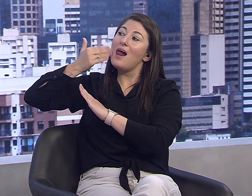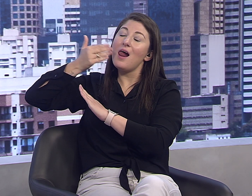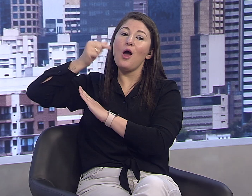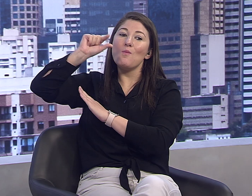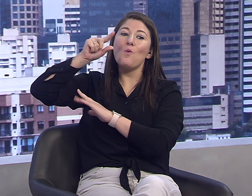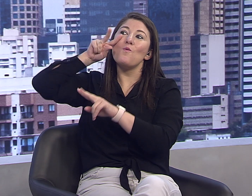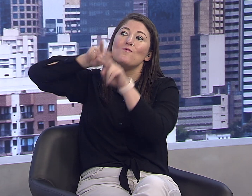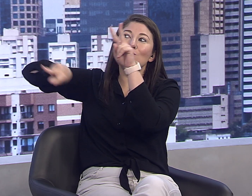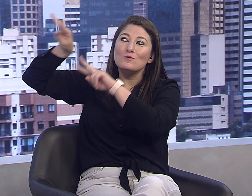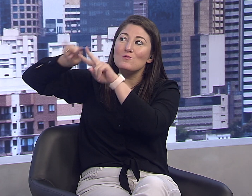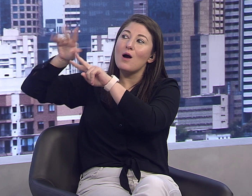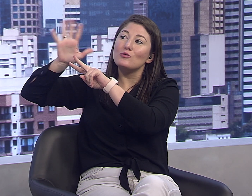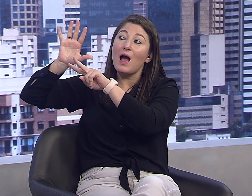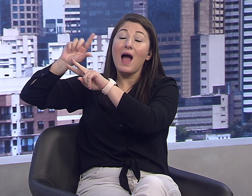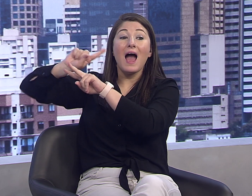sinais